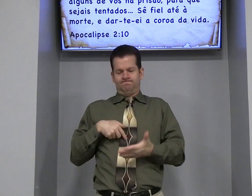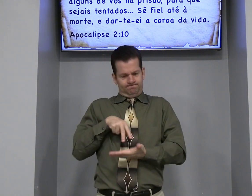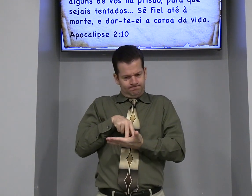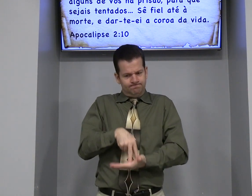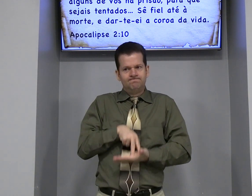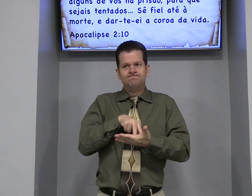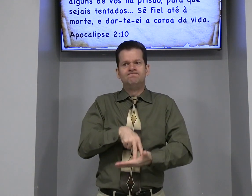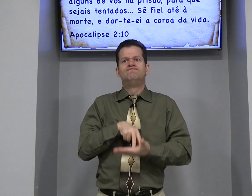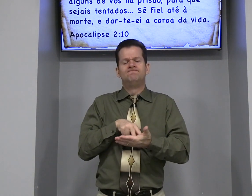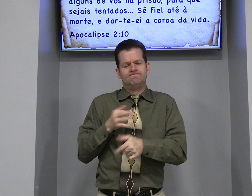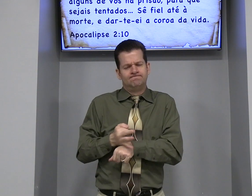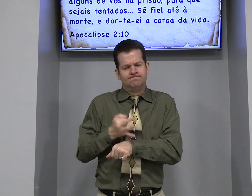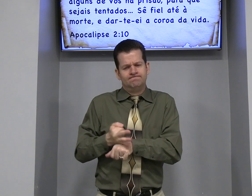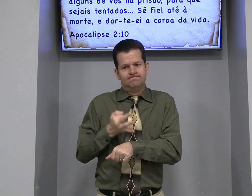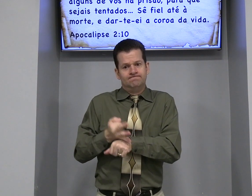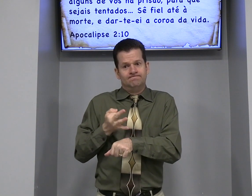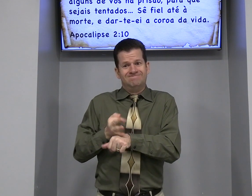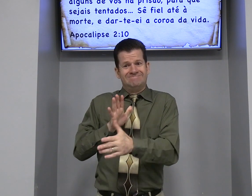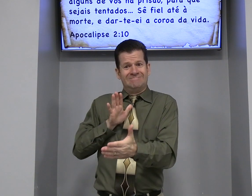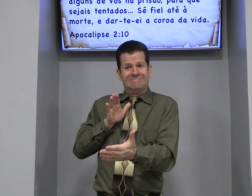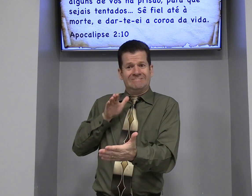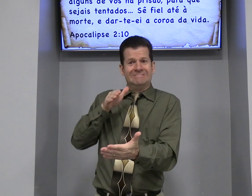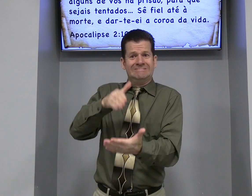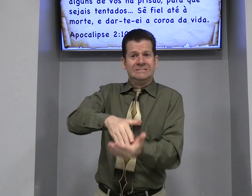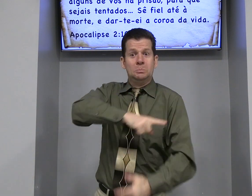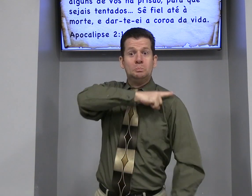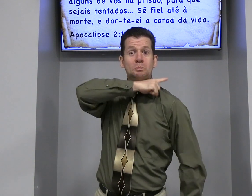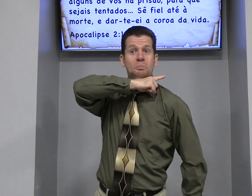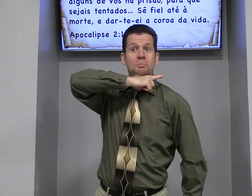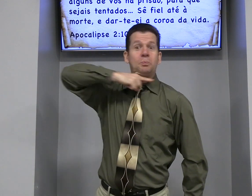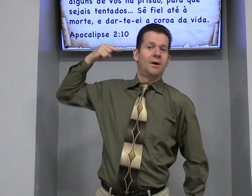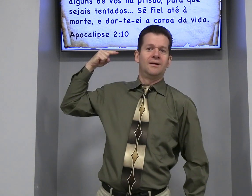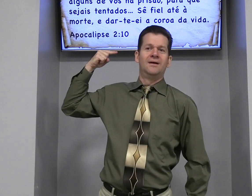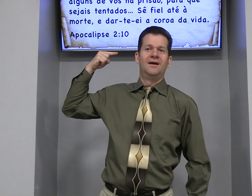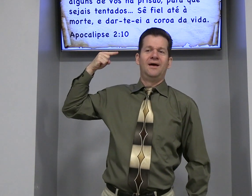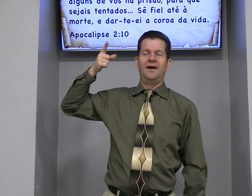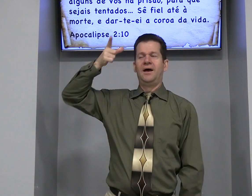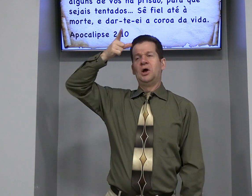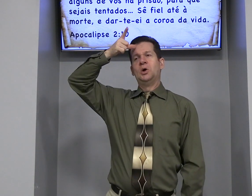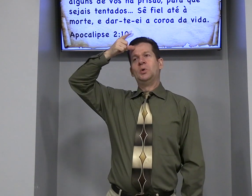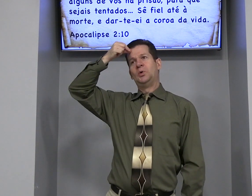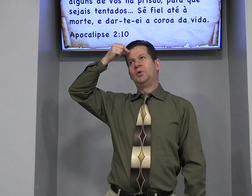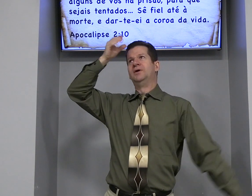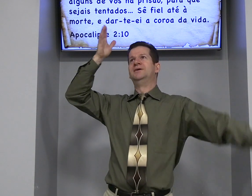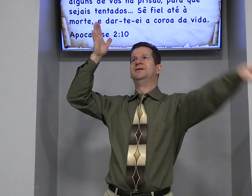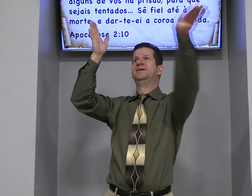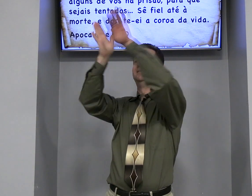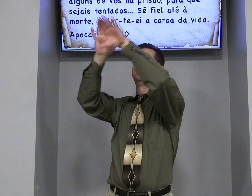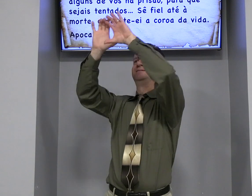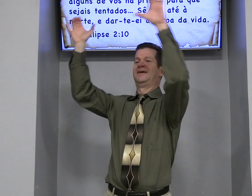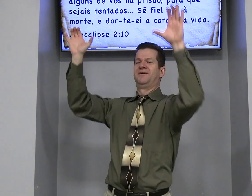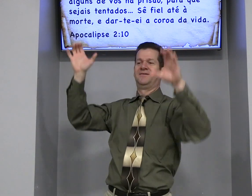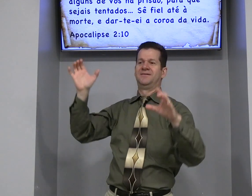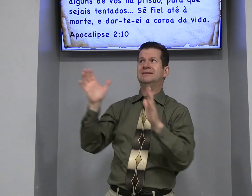pessoas acusam você, mas ficar firme, aguenta até a morte. Vai chegar no